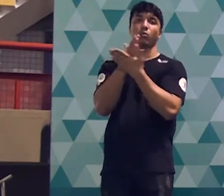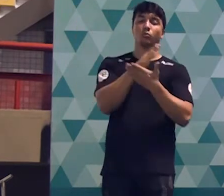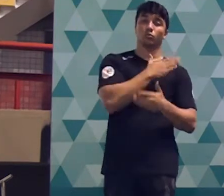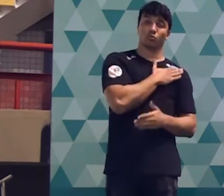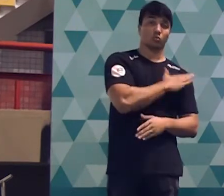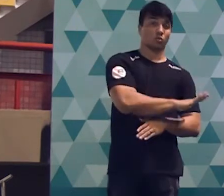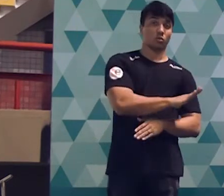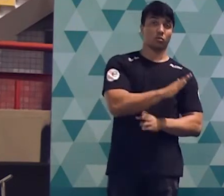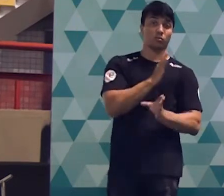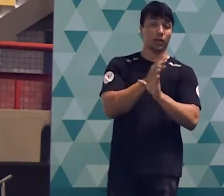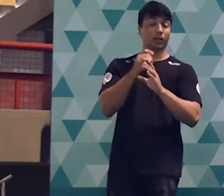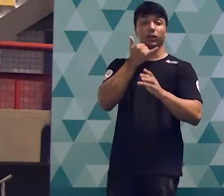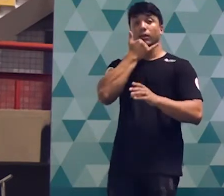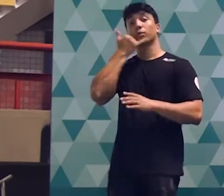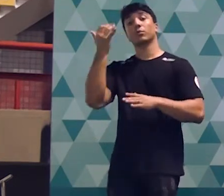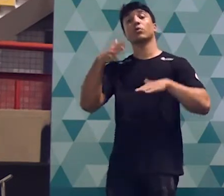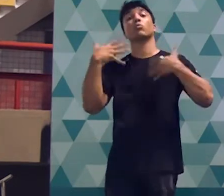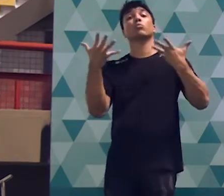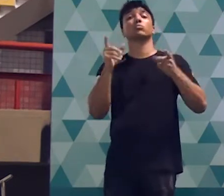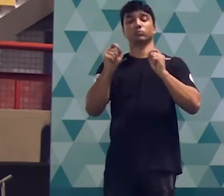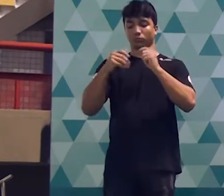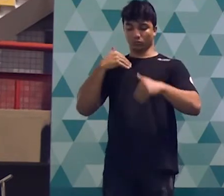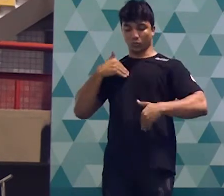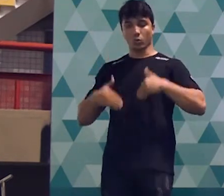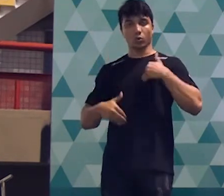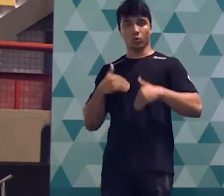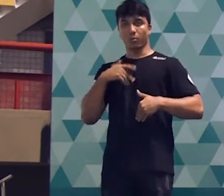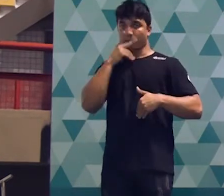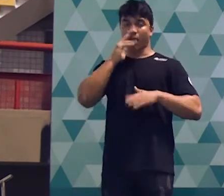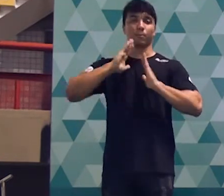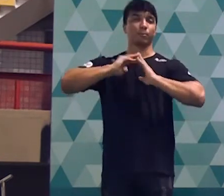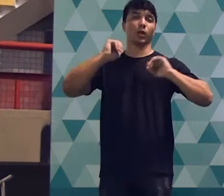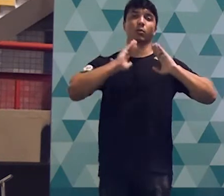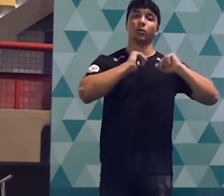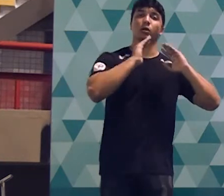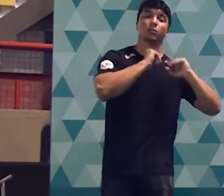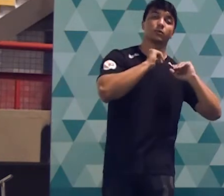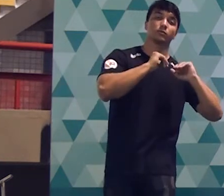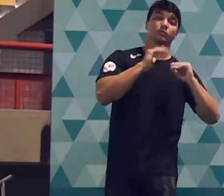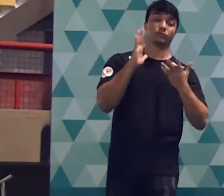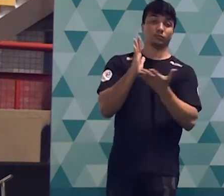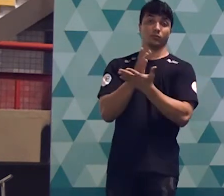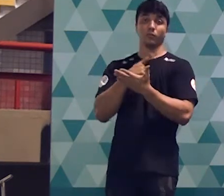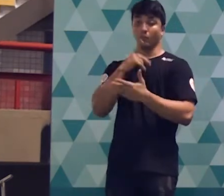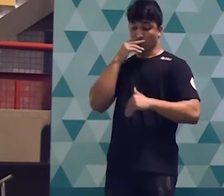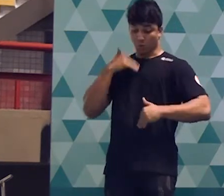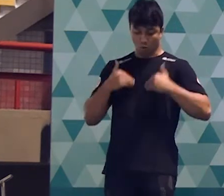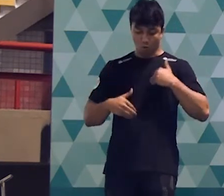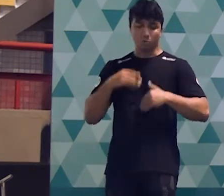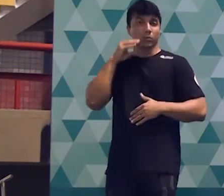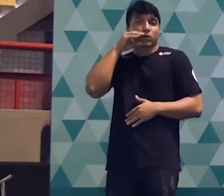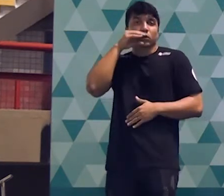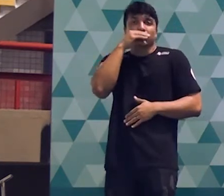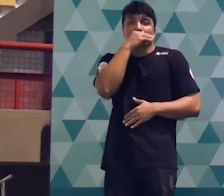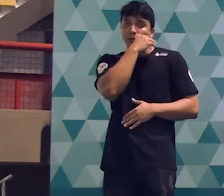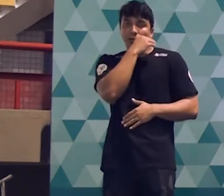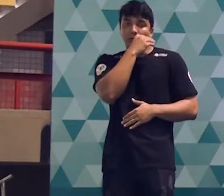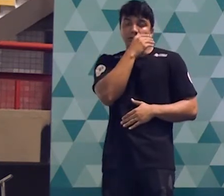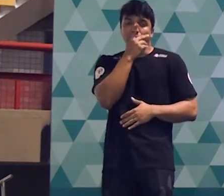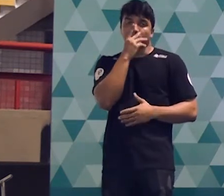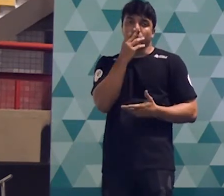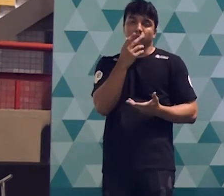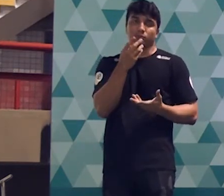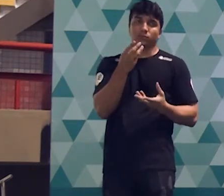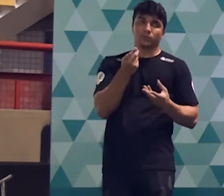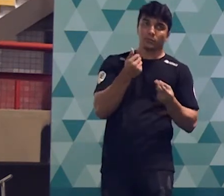que o seu corpo, ele faz pedidos para você. Tem corpo que está mais quente, no bom sentido, e no